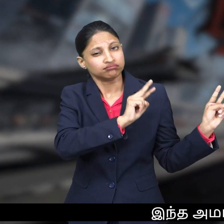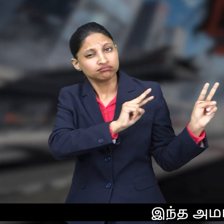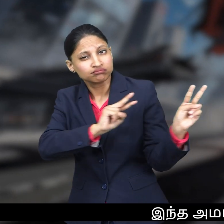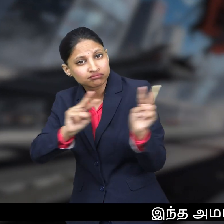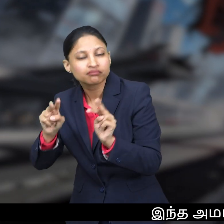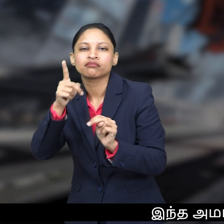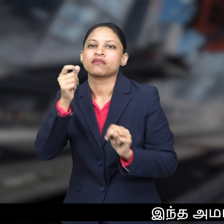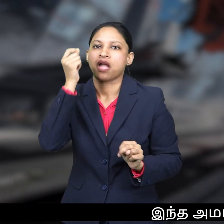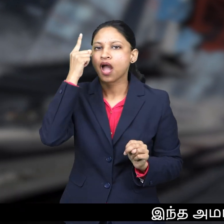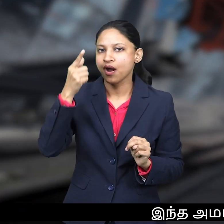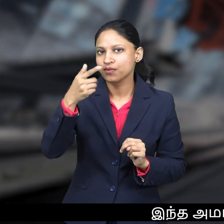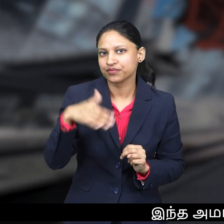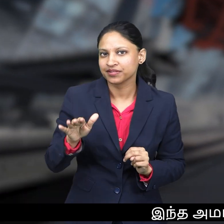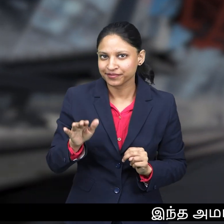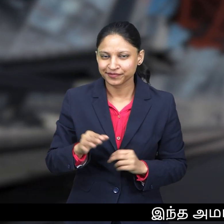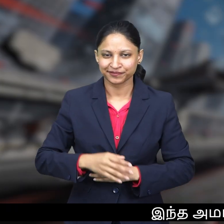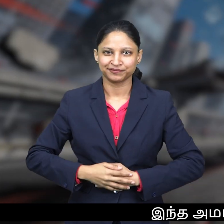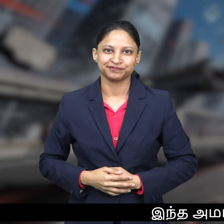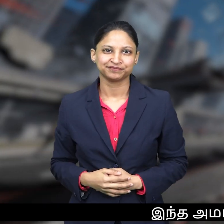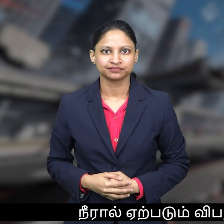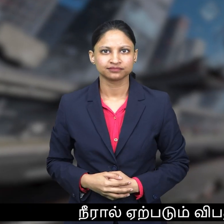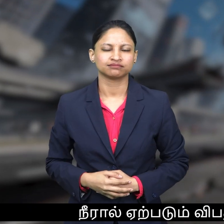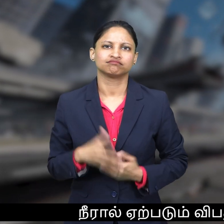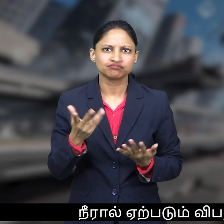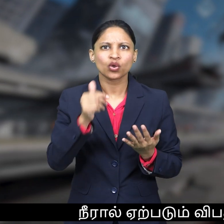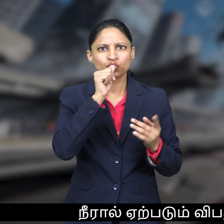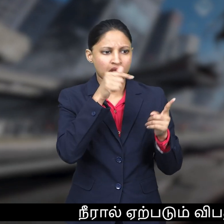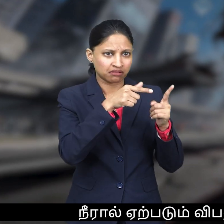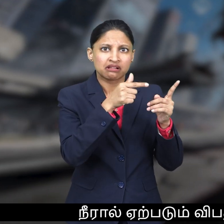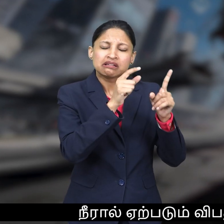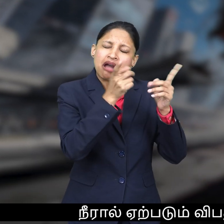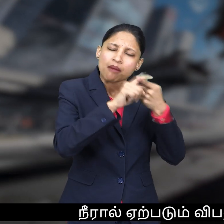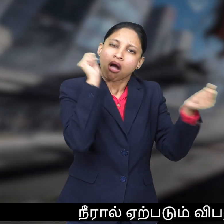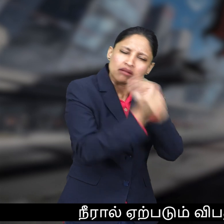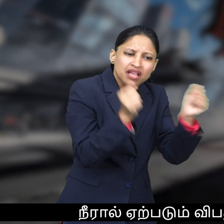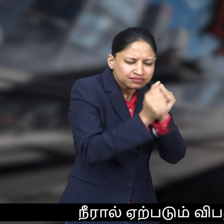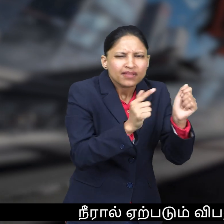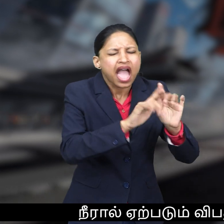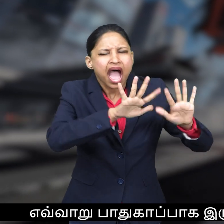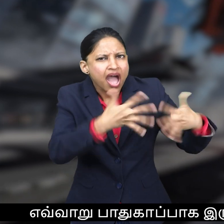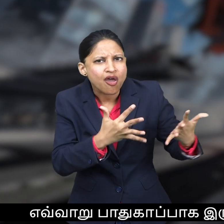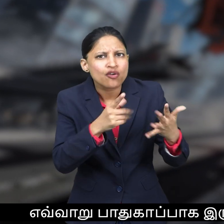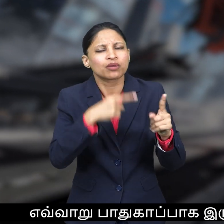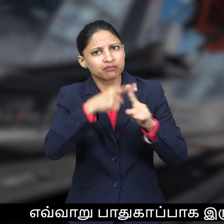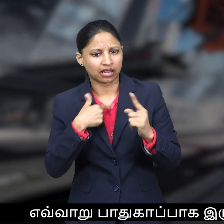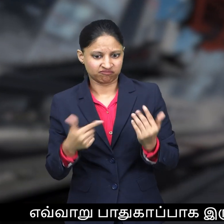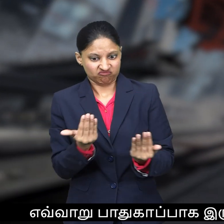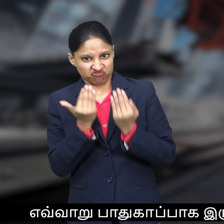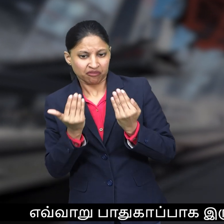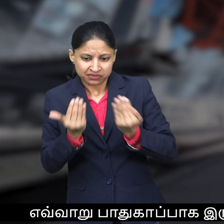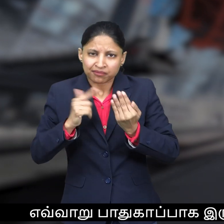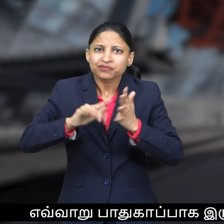இந்த அமர்வின் முடிவில் நீங்கள் நீரால் ஏற்படும் விபத்துகள் எவ்வாறு நிகழ்கின்றன,